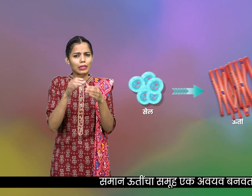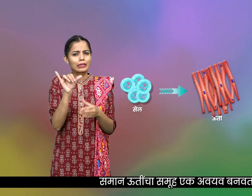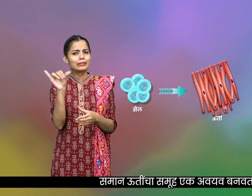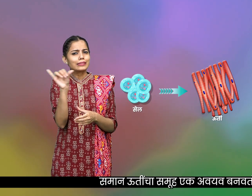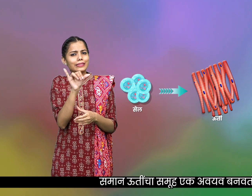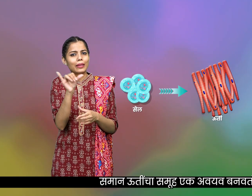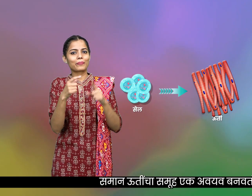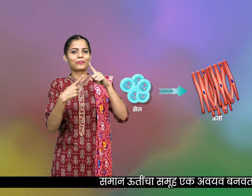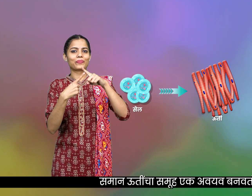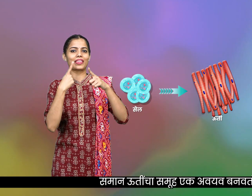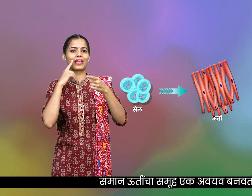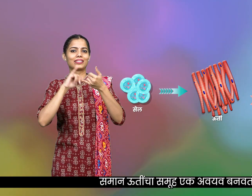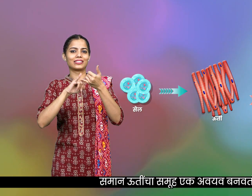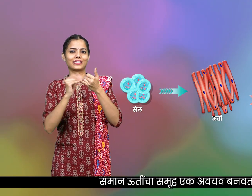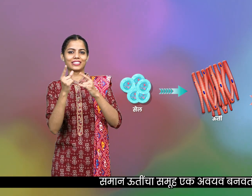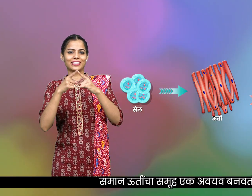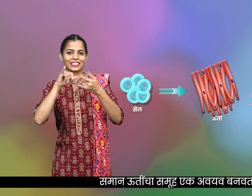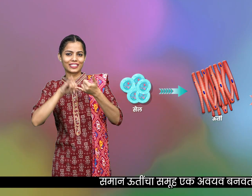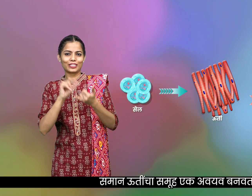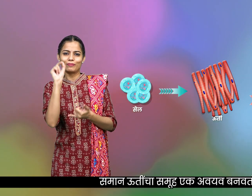समान ऊतींची समूह एक अवयव बनवतो.